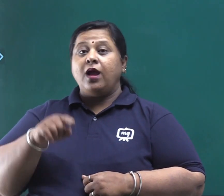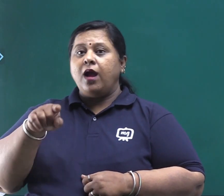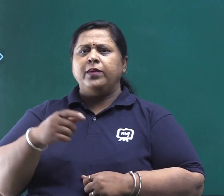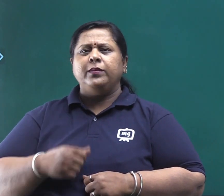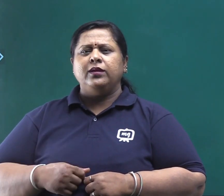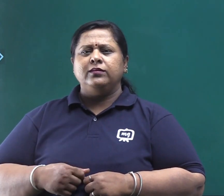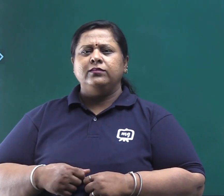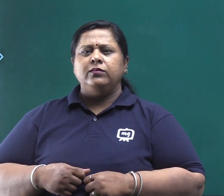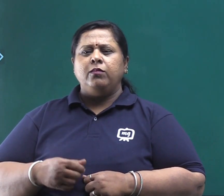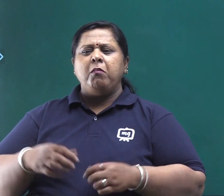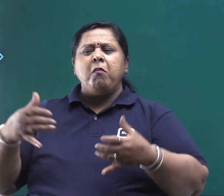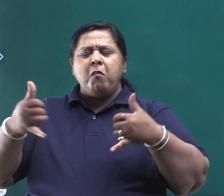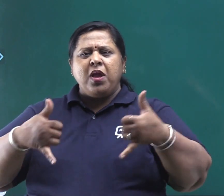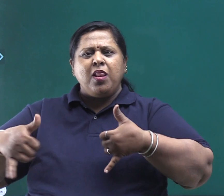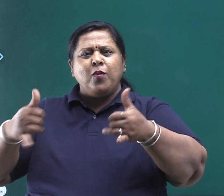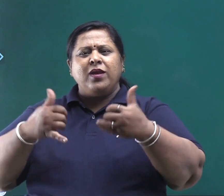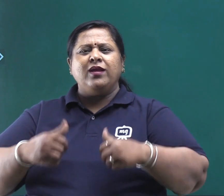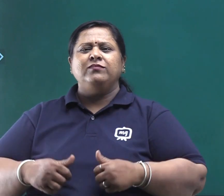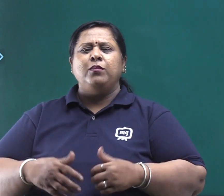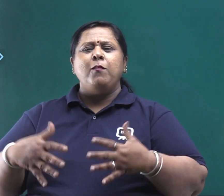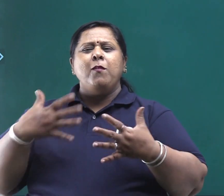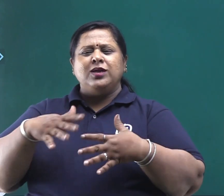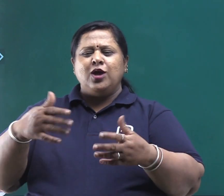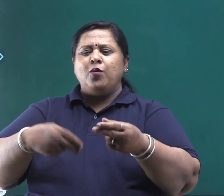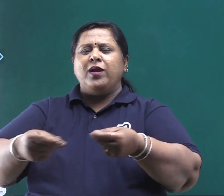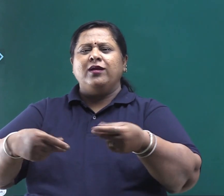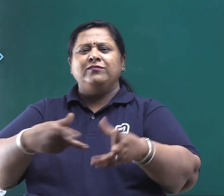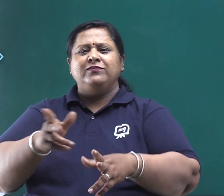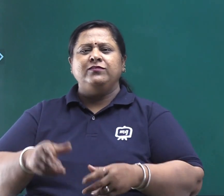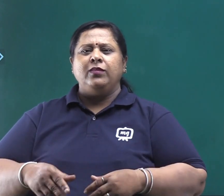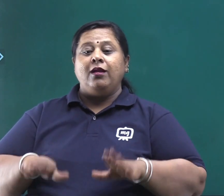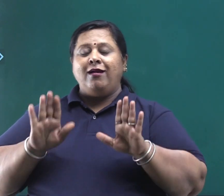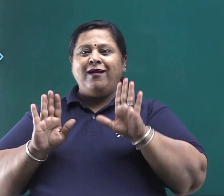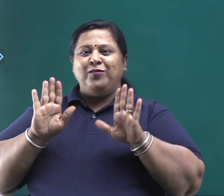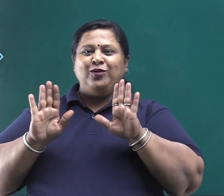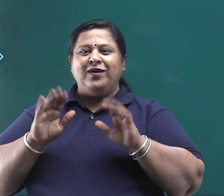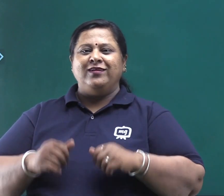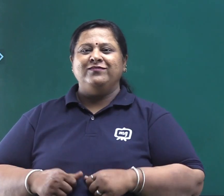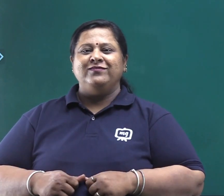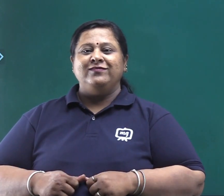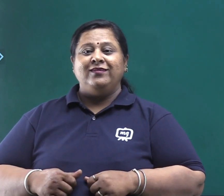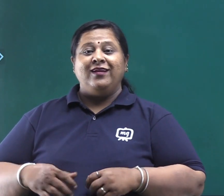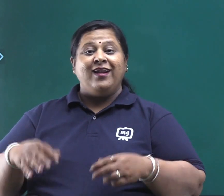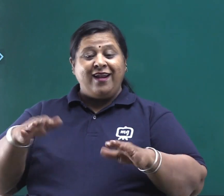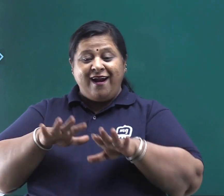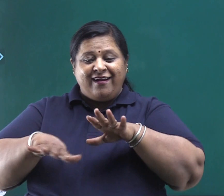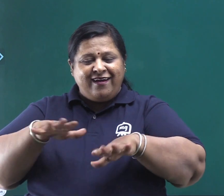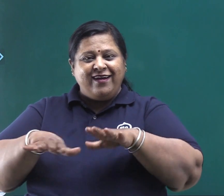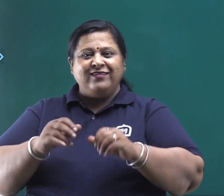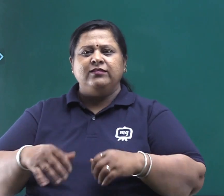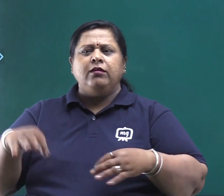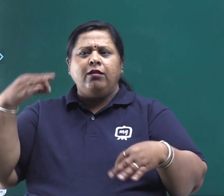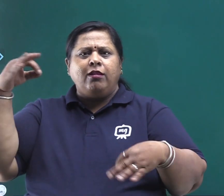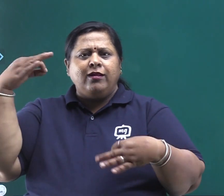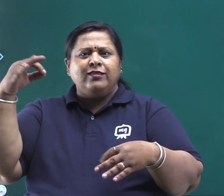आपने भी मेलों में, बाज़ारों में कठपुतलियों का नाटक